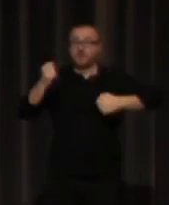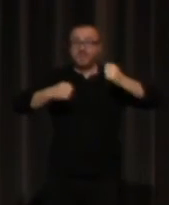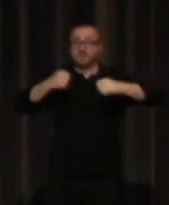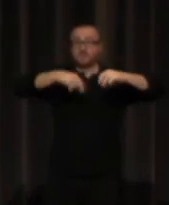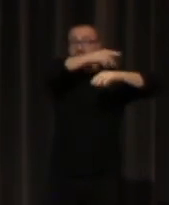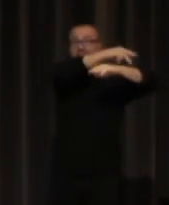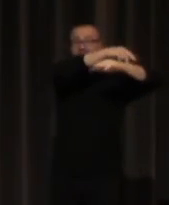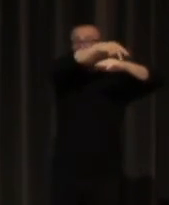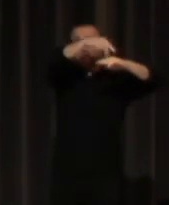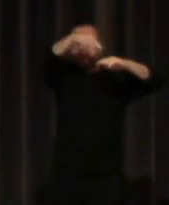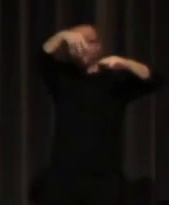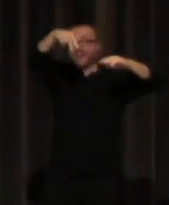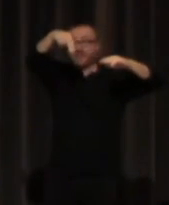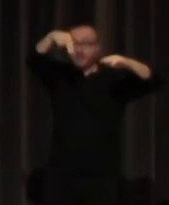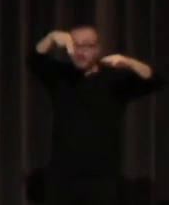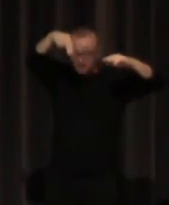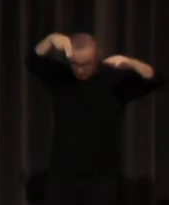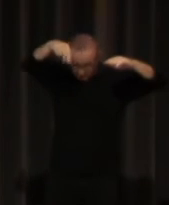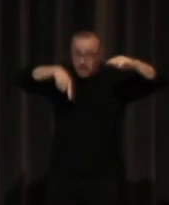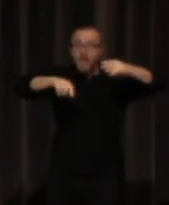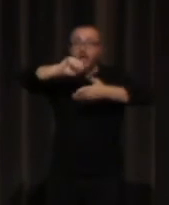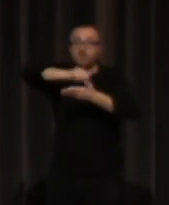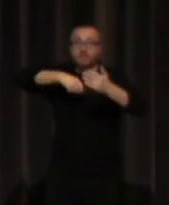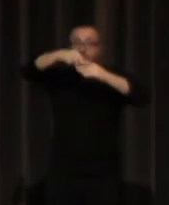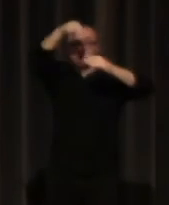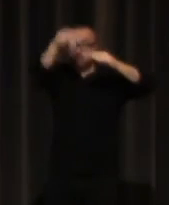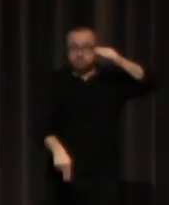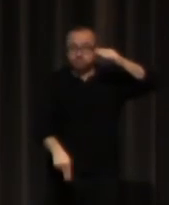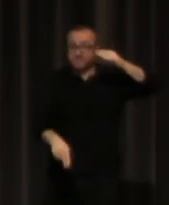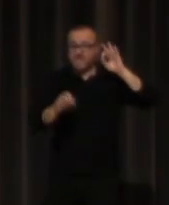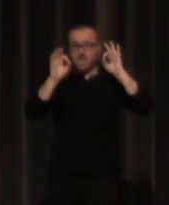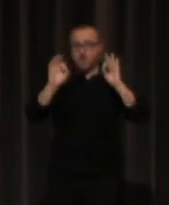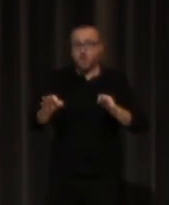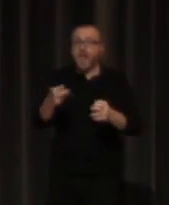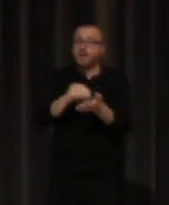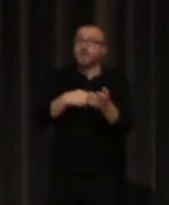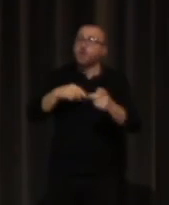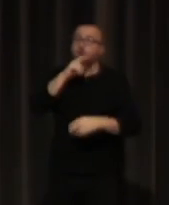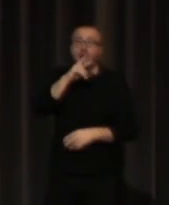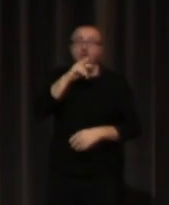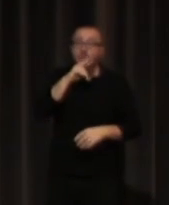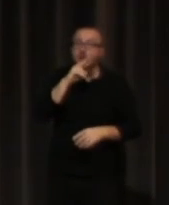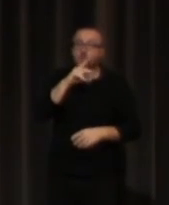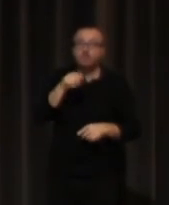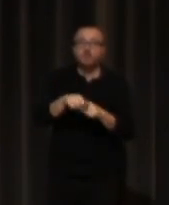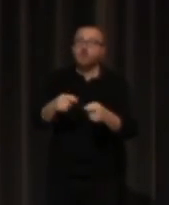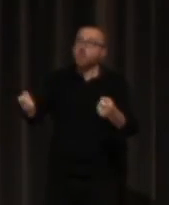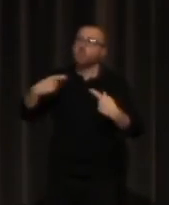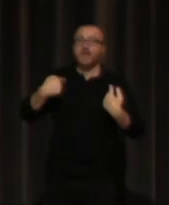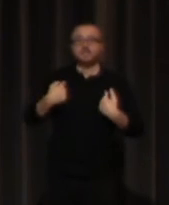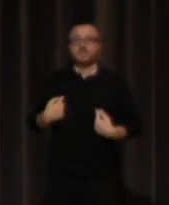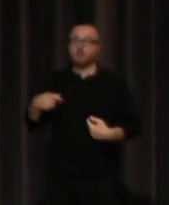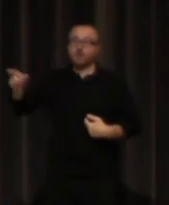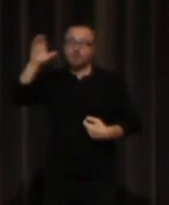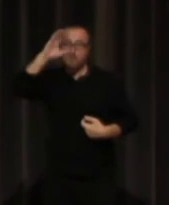sol sota els peus. És això, és a dir, quan parlem necessitem sentir que hi ha, encara que hi